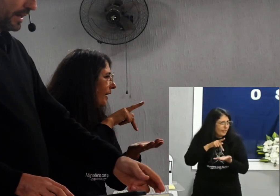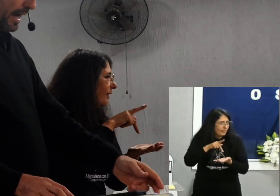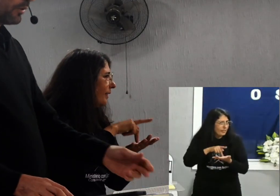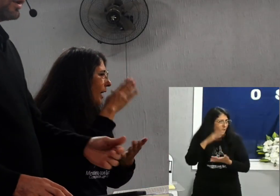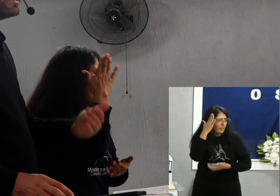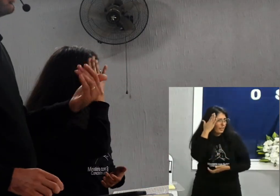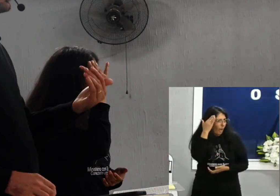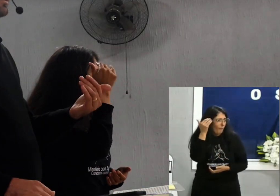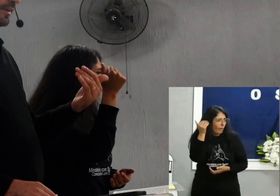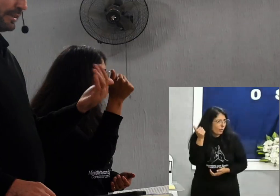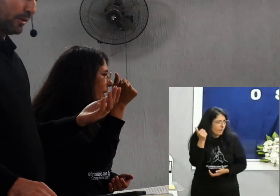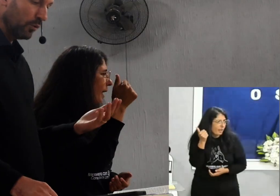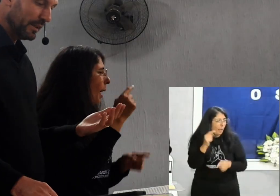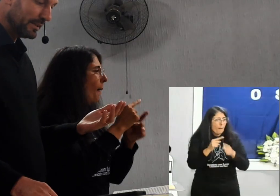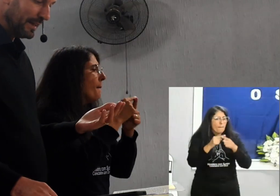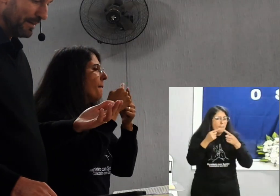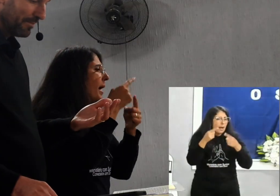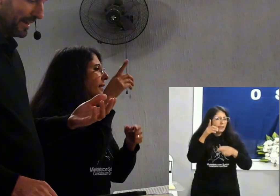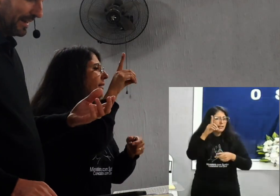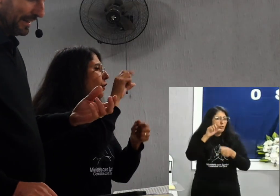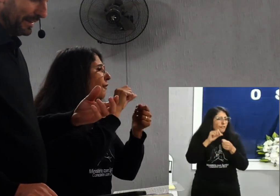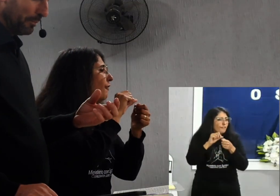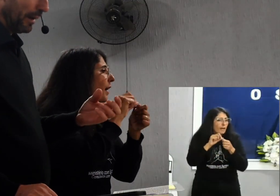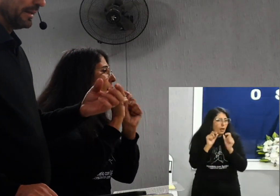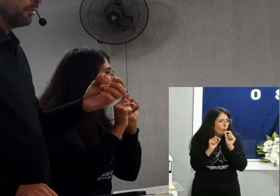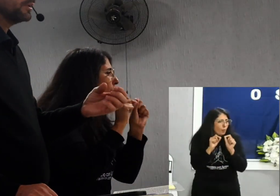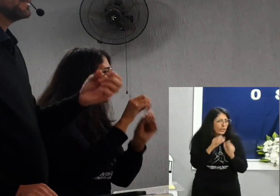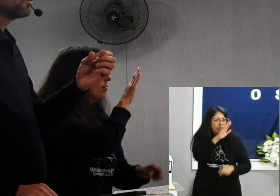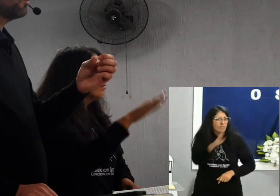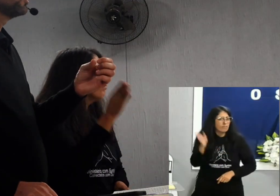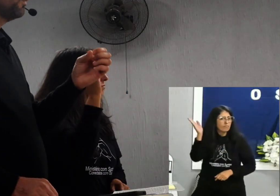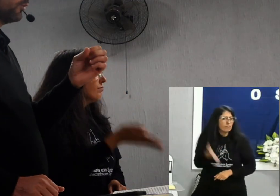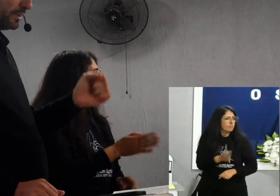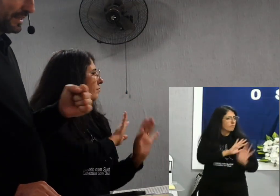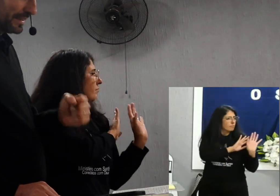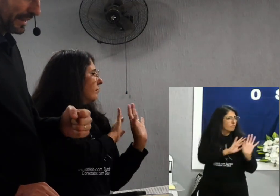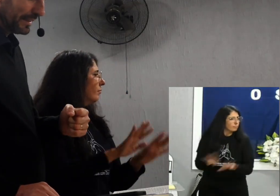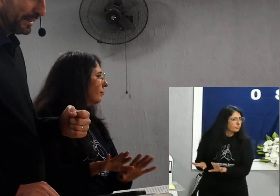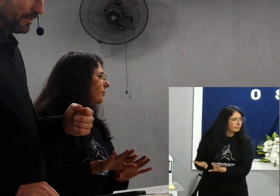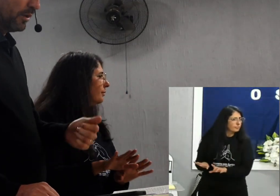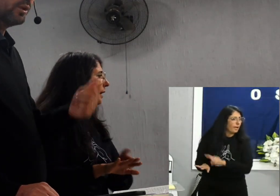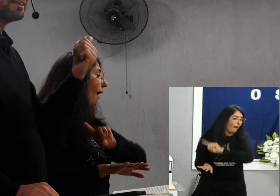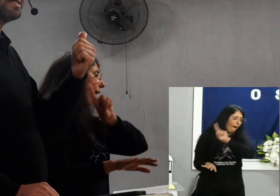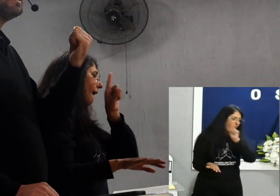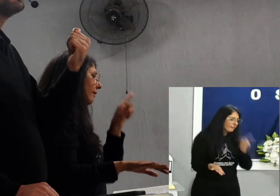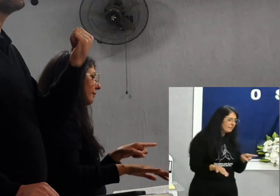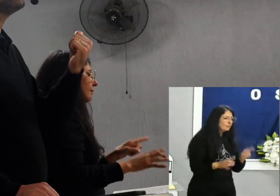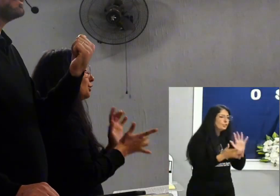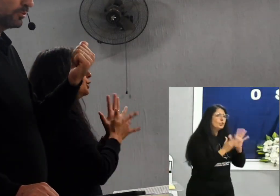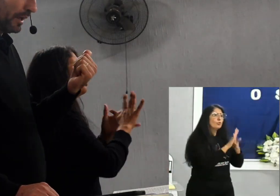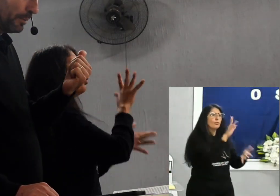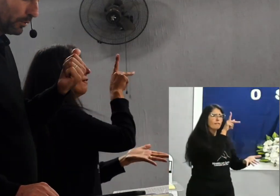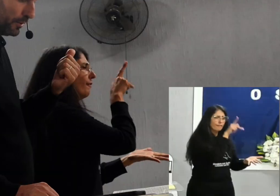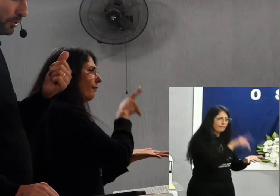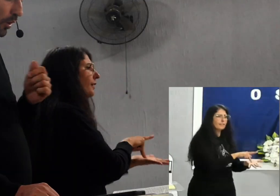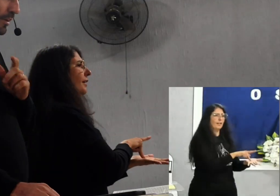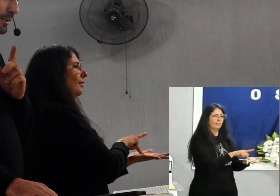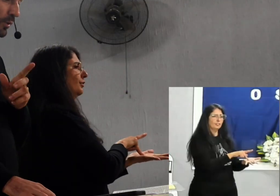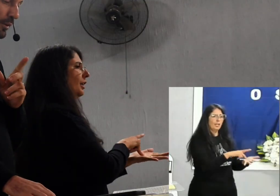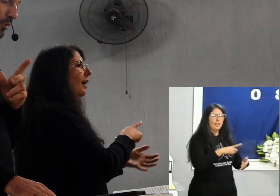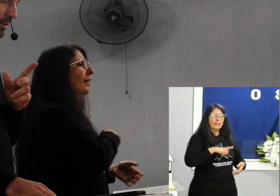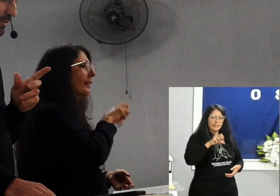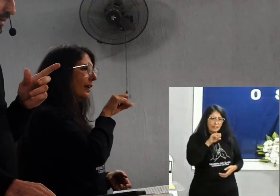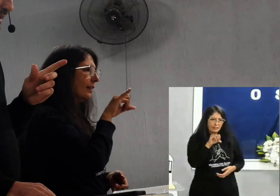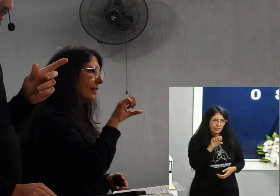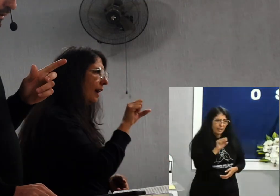disso. Agora Deus está fazendo acontecer. E para demonstrar isso, o apóstolo Paulo cita aqui o que está lá em Isaías, no capítulo 29,